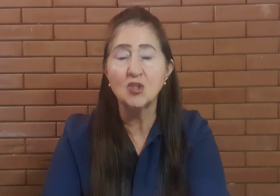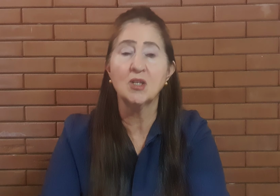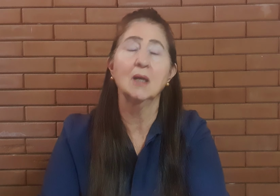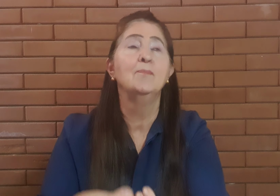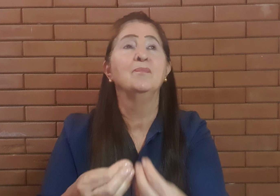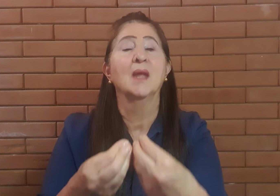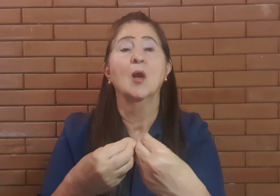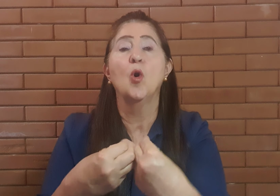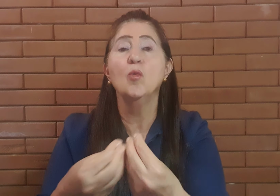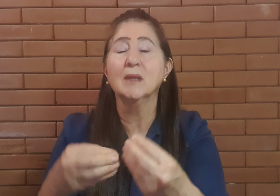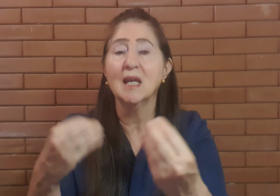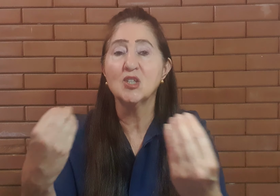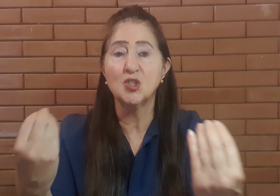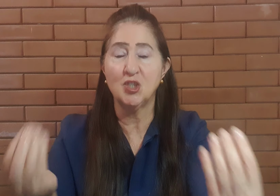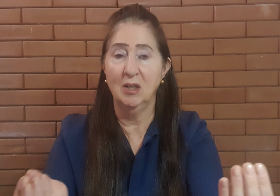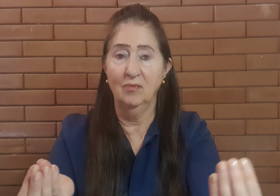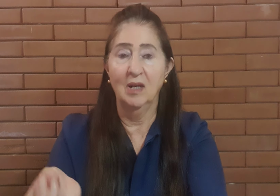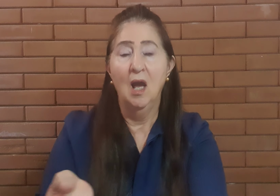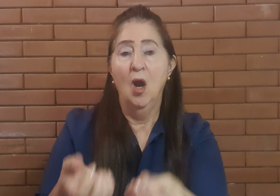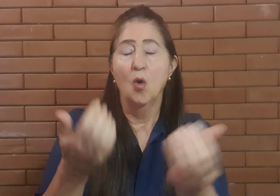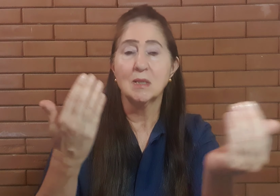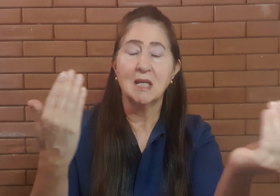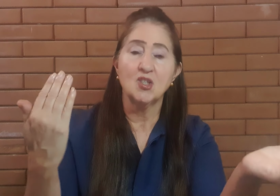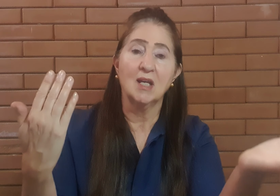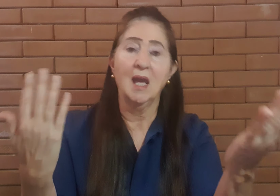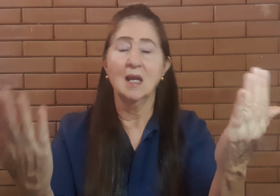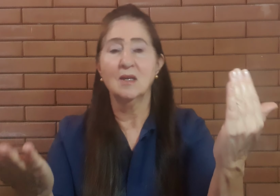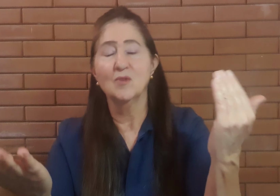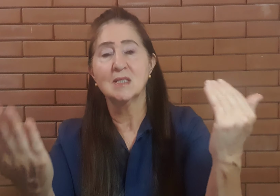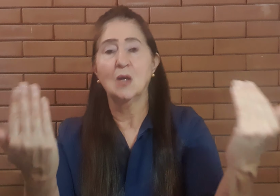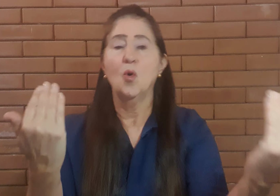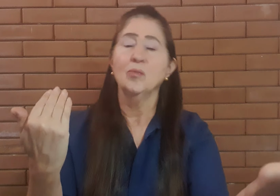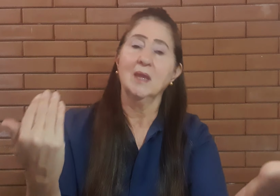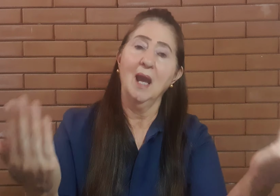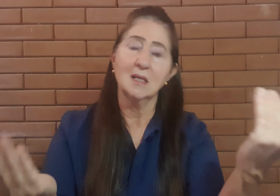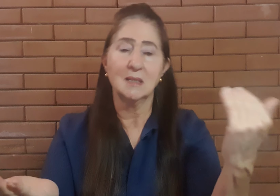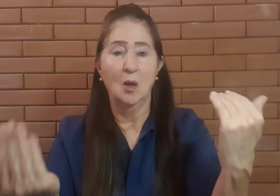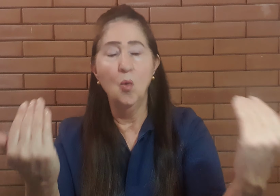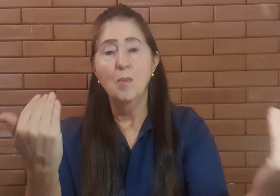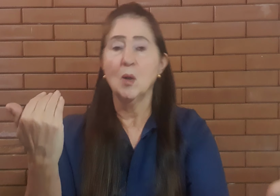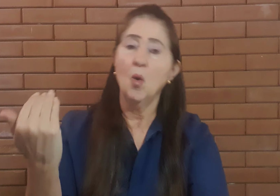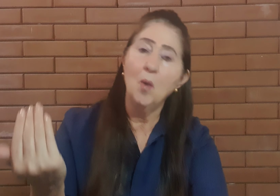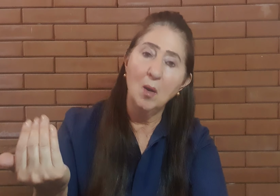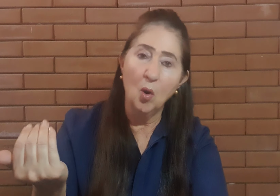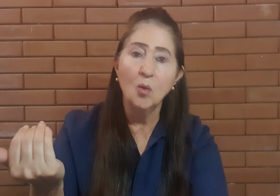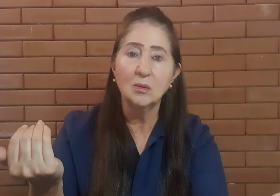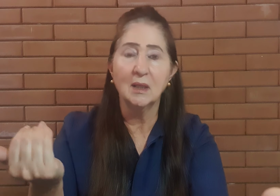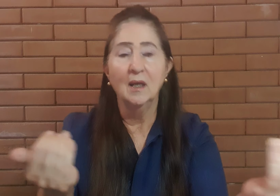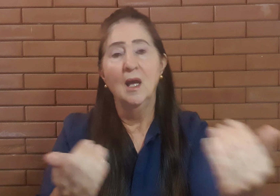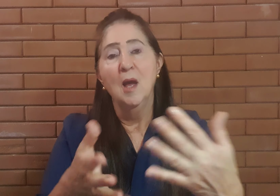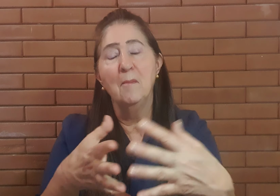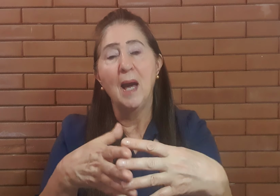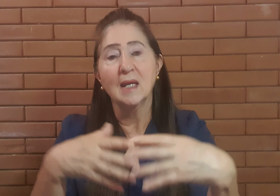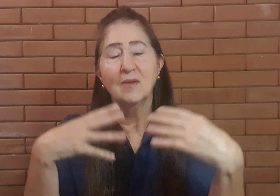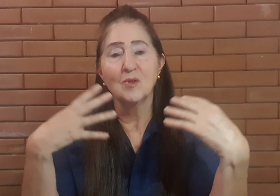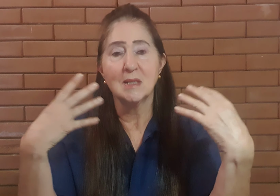linguística contrastiva, ou seja, aquela que você contrasta uma com a outra para que você